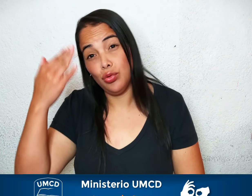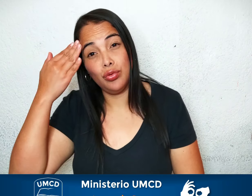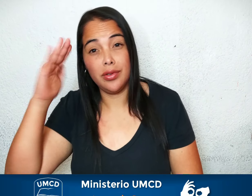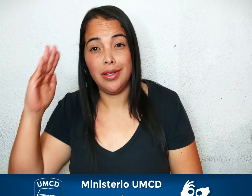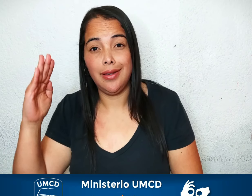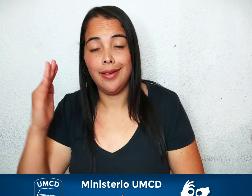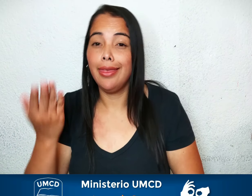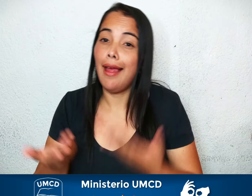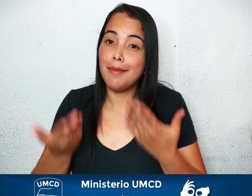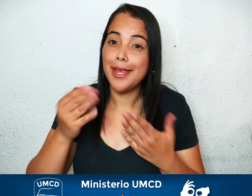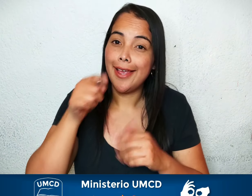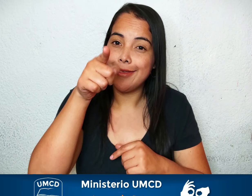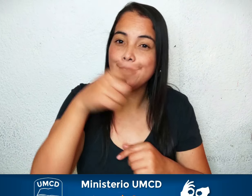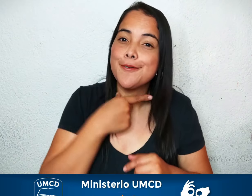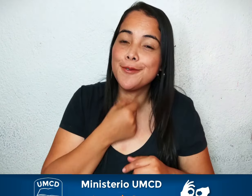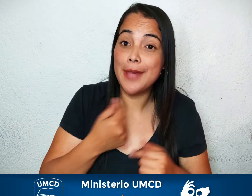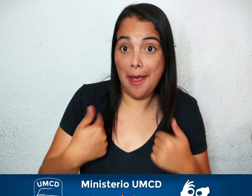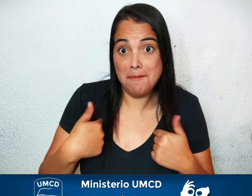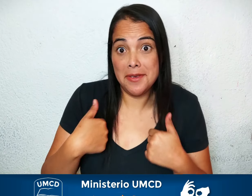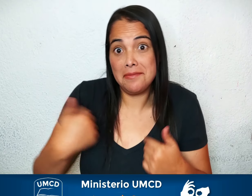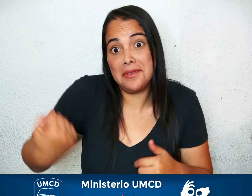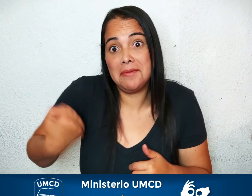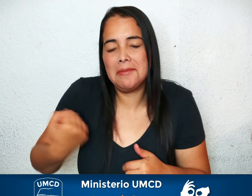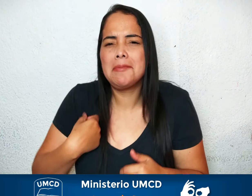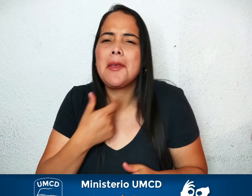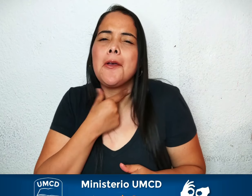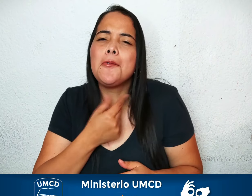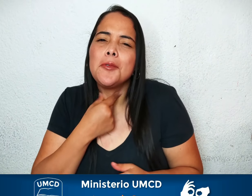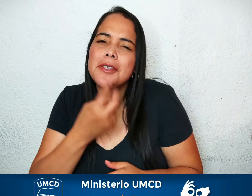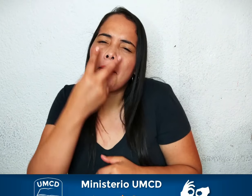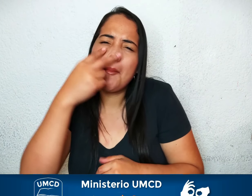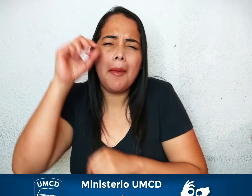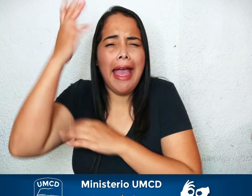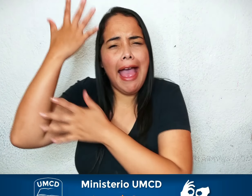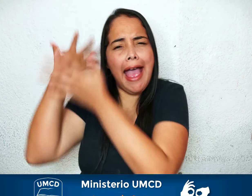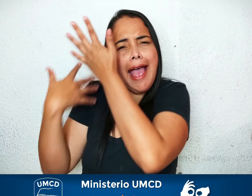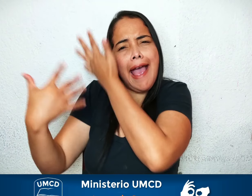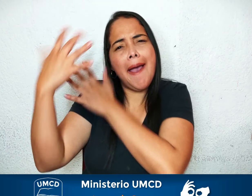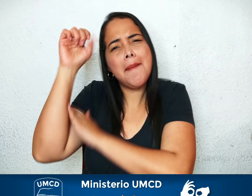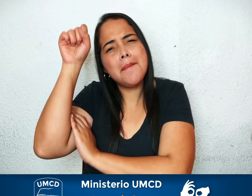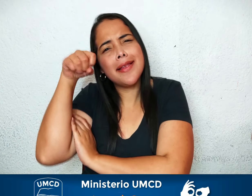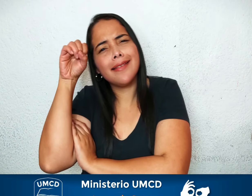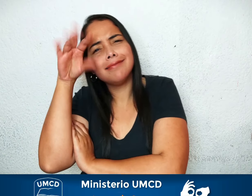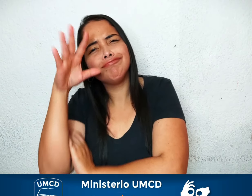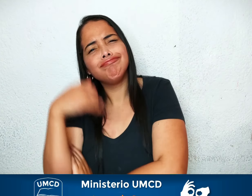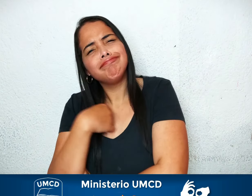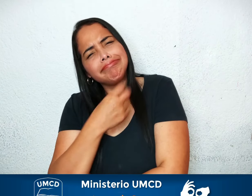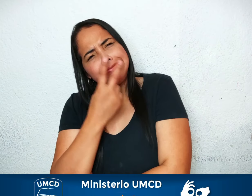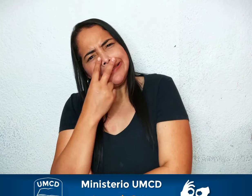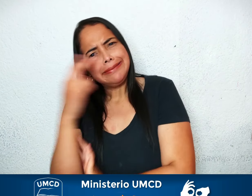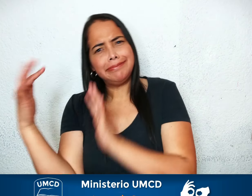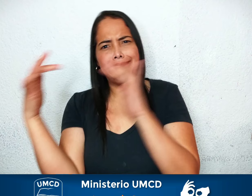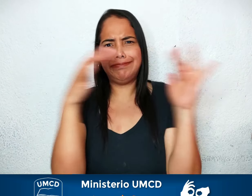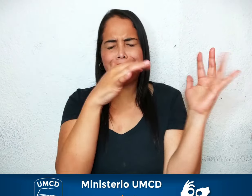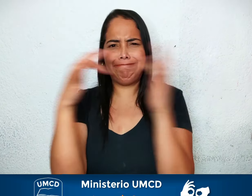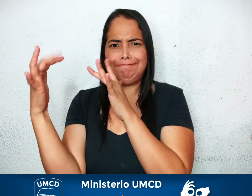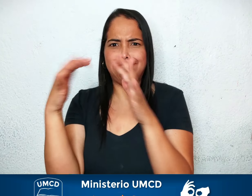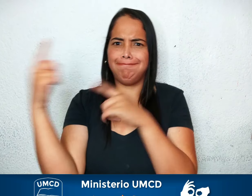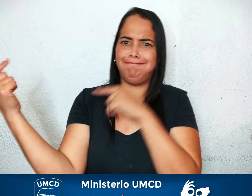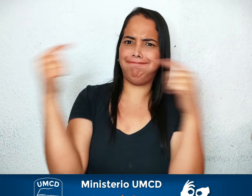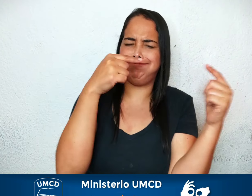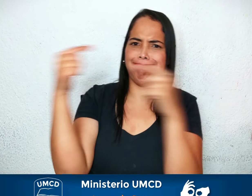Yo no sé si a usted le gustan, pero a mí me encantan ver las películas medievales, sobre todo cuando se encuentran esas batallas